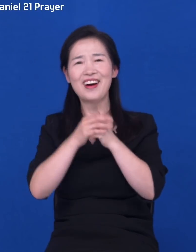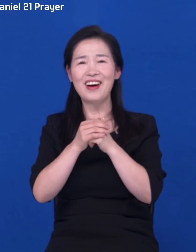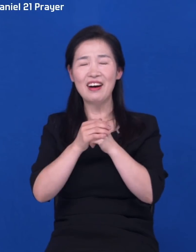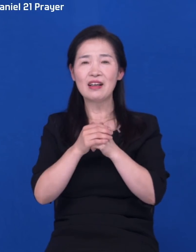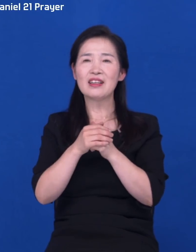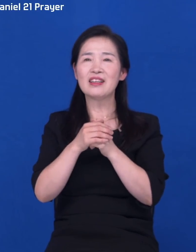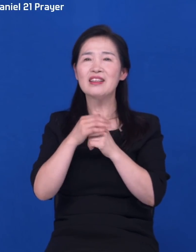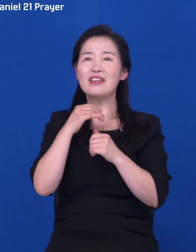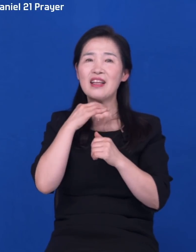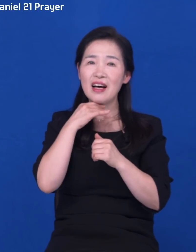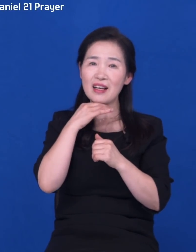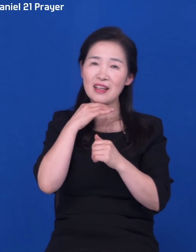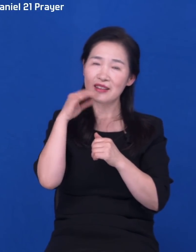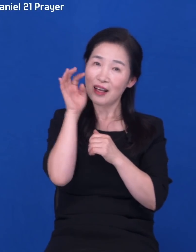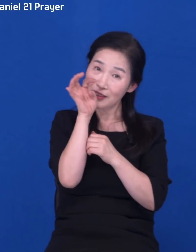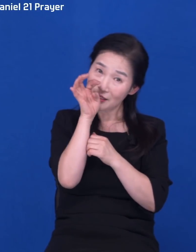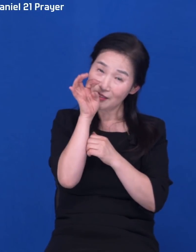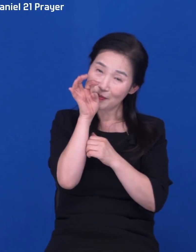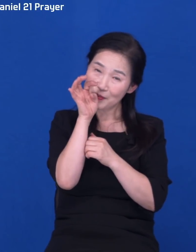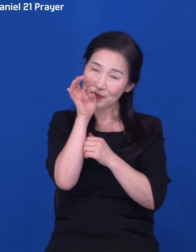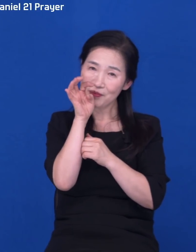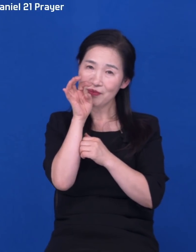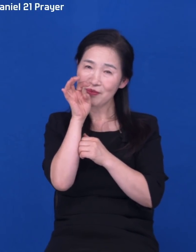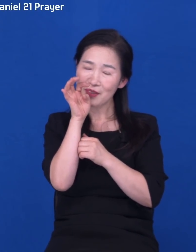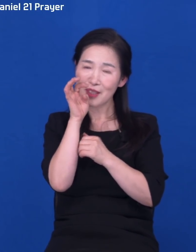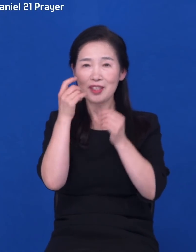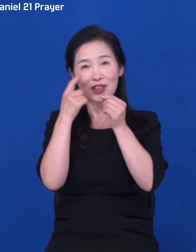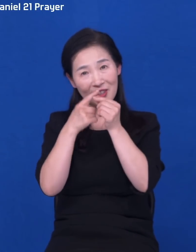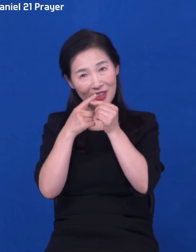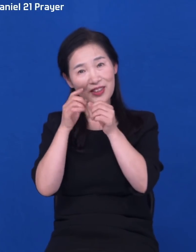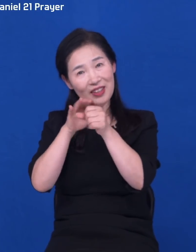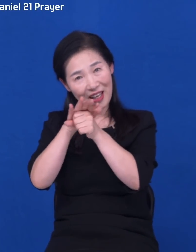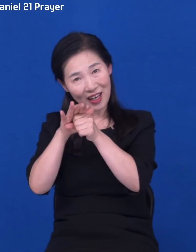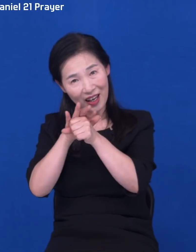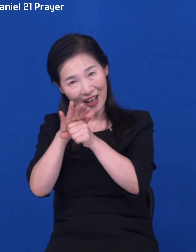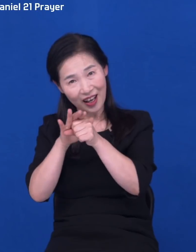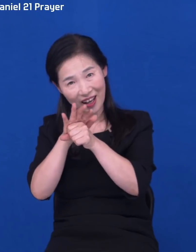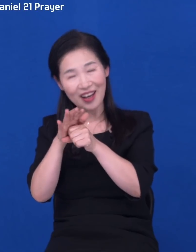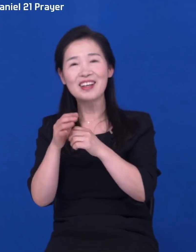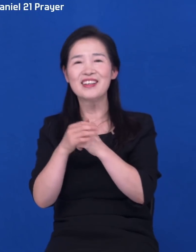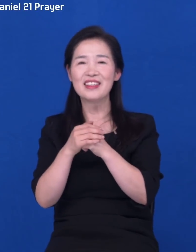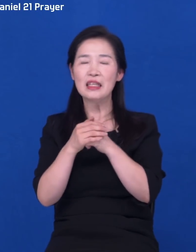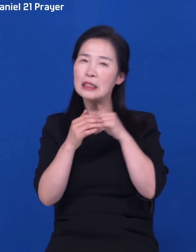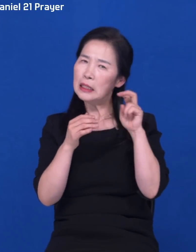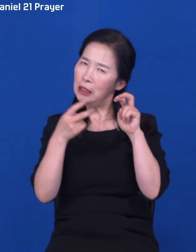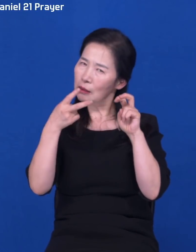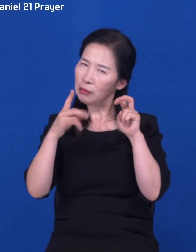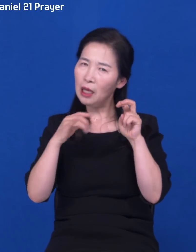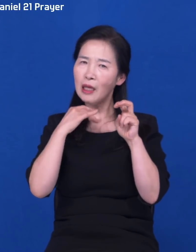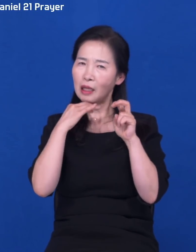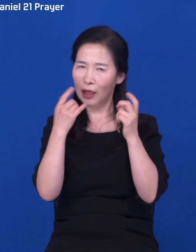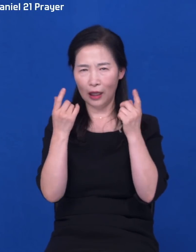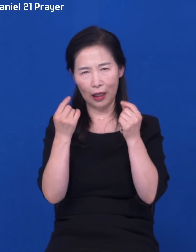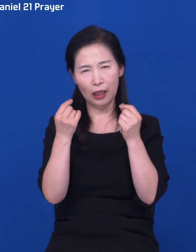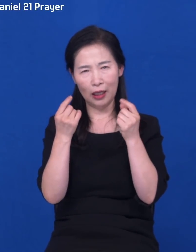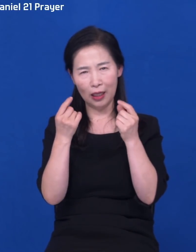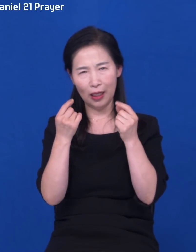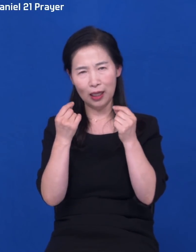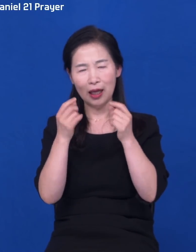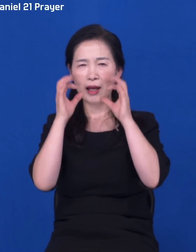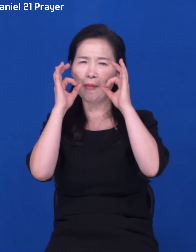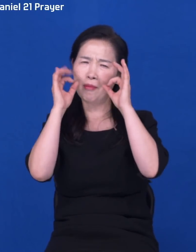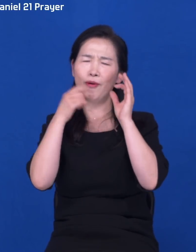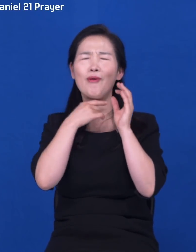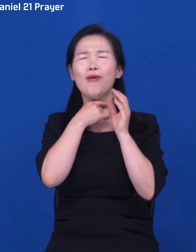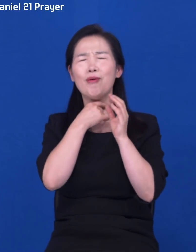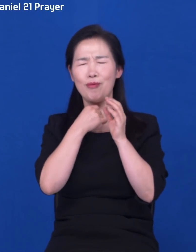40인데 첫사랑이 뭐 옛날에 했을 텐데, 그때 감정으로 20대의 감정으로 돌아가서 보고 싶어 죽겠어요